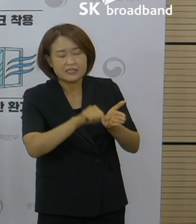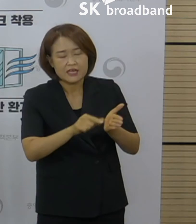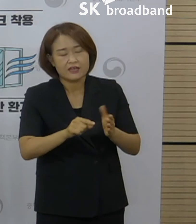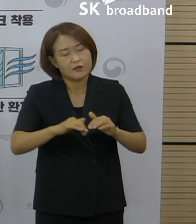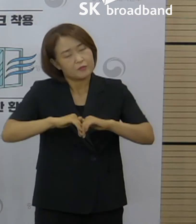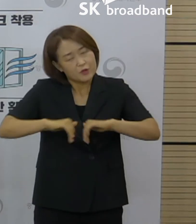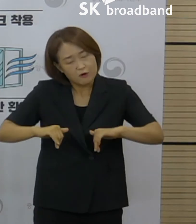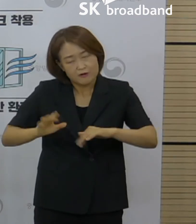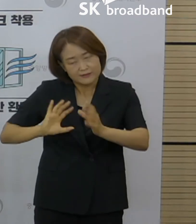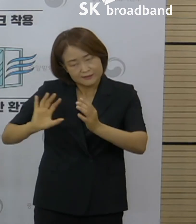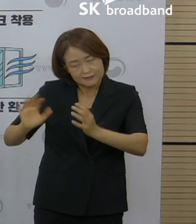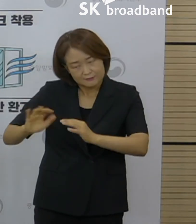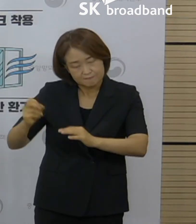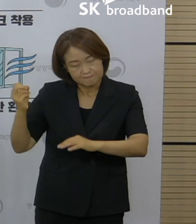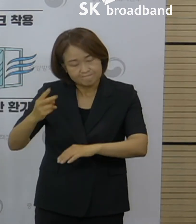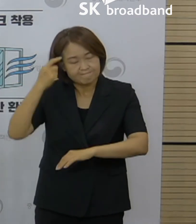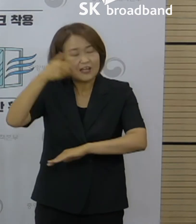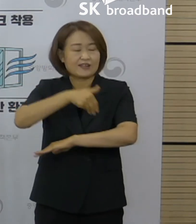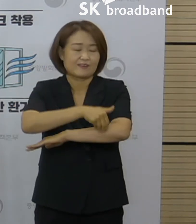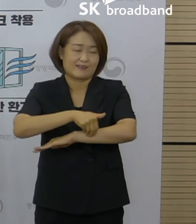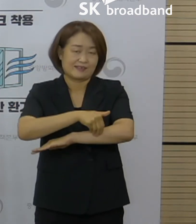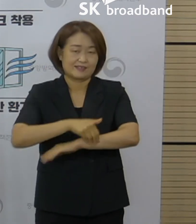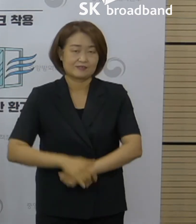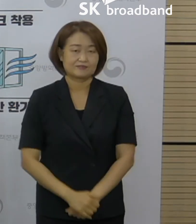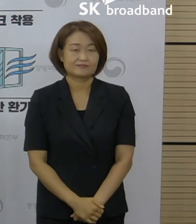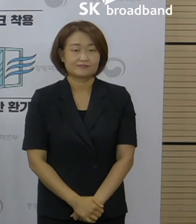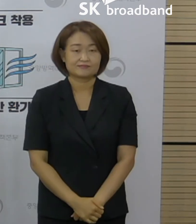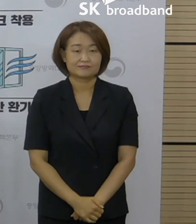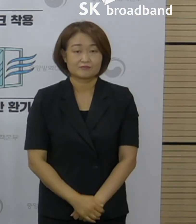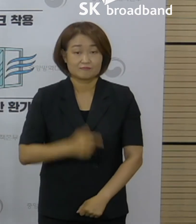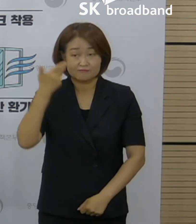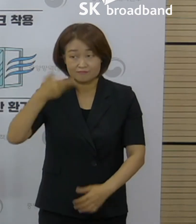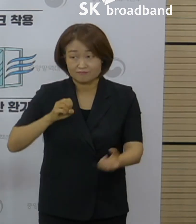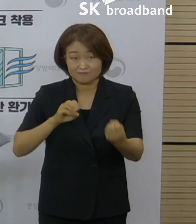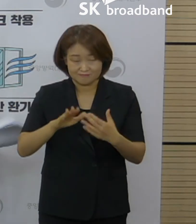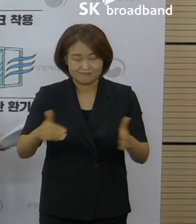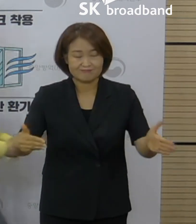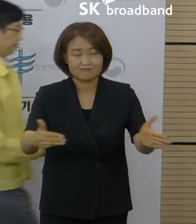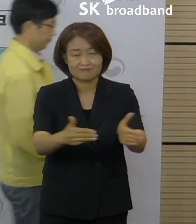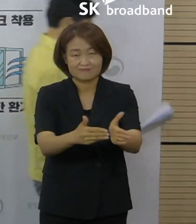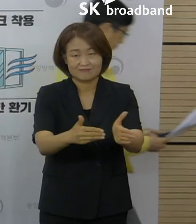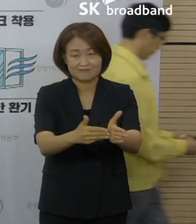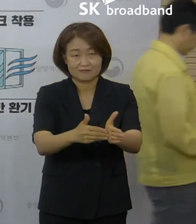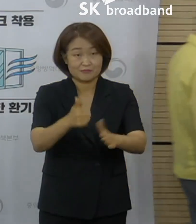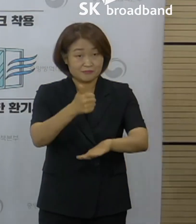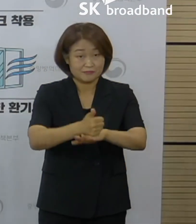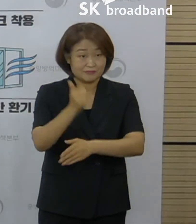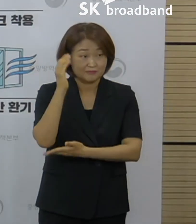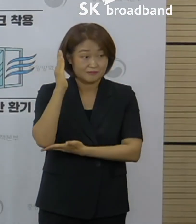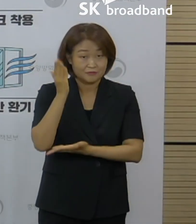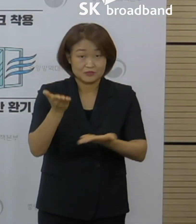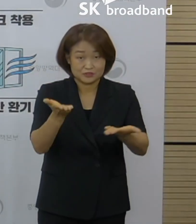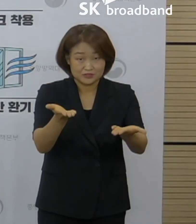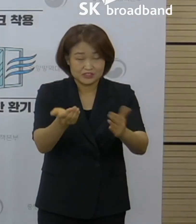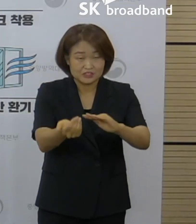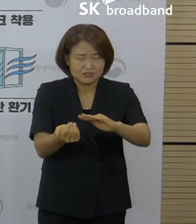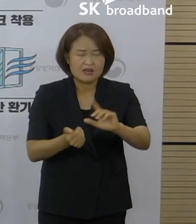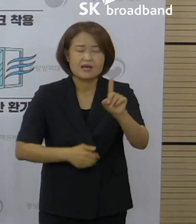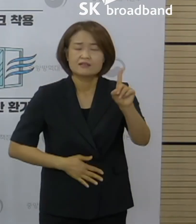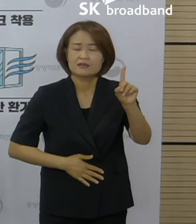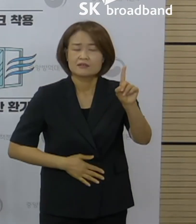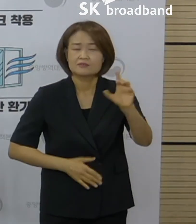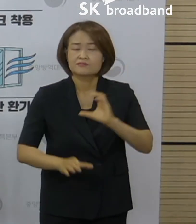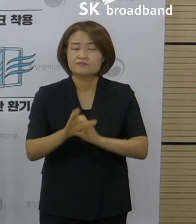논의를 할 예정입니다. 네, 질의응답은 이상 마무리하도록 하겠습니다. 마무리 발언에 앞서서 한 번 더 안내